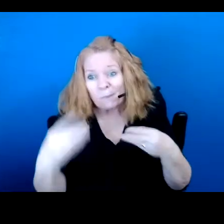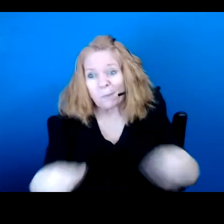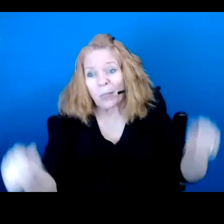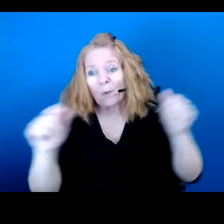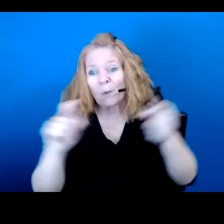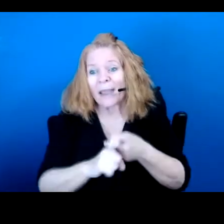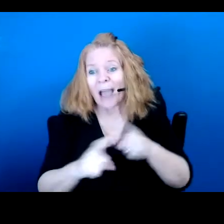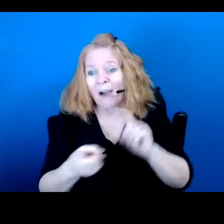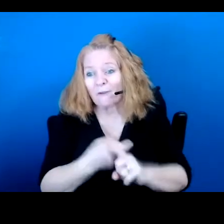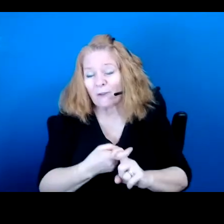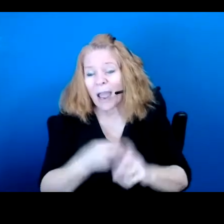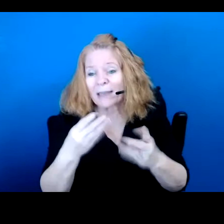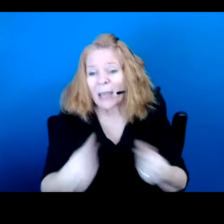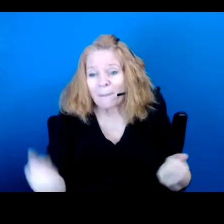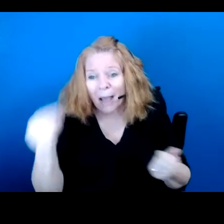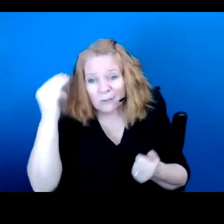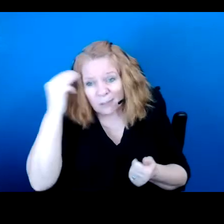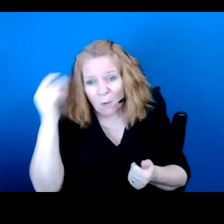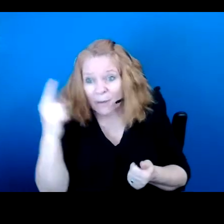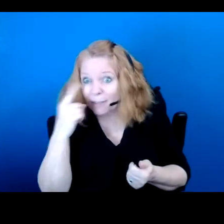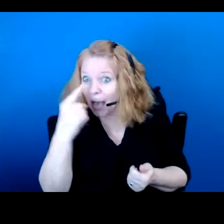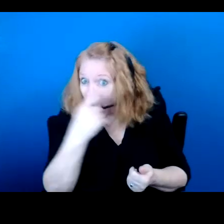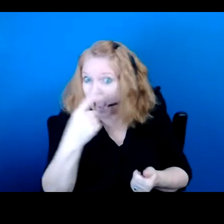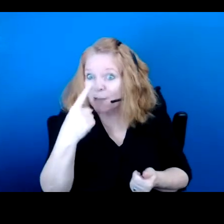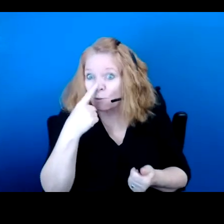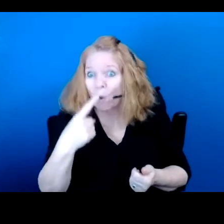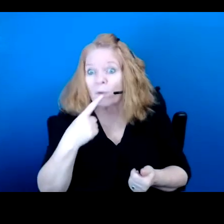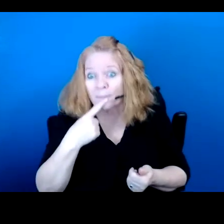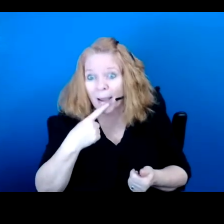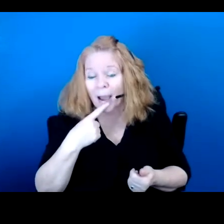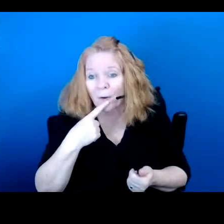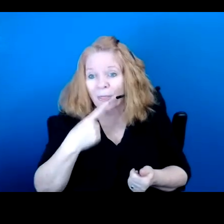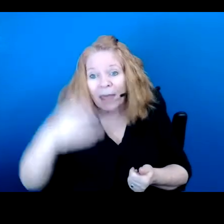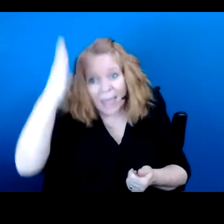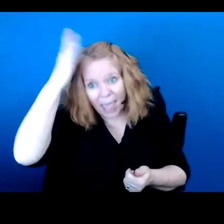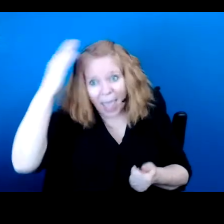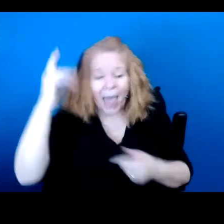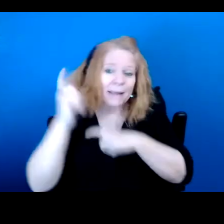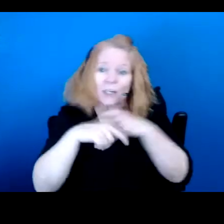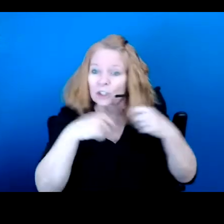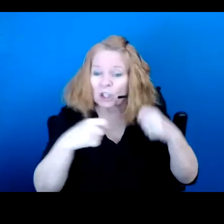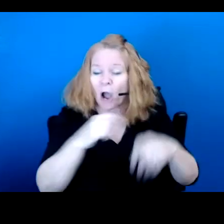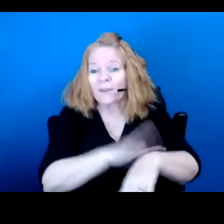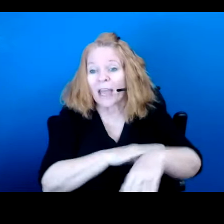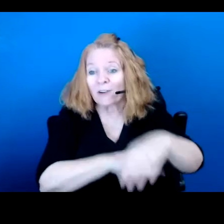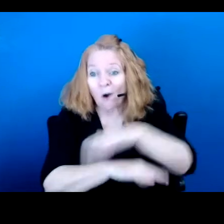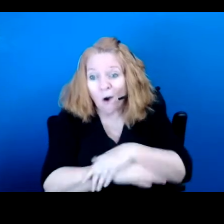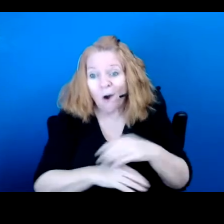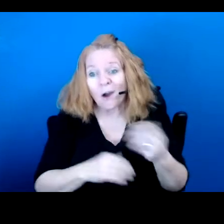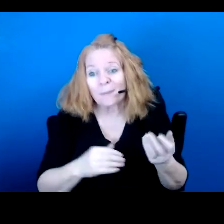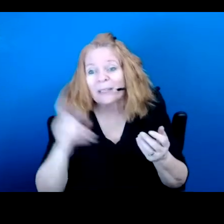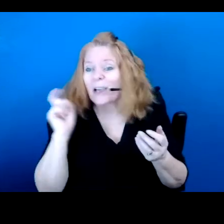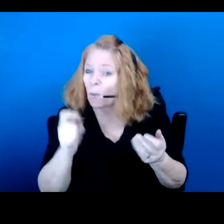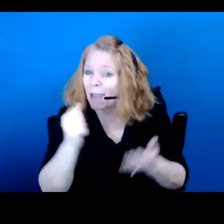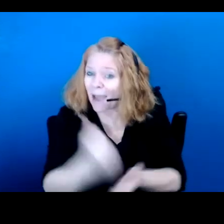resulta ser que nuestro amigo movilice hace poco vino un viento bien fuerte y sus ojos la boca su sombrero y su